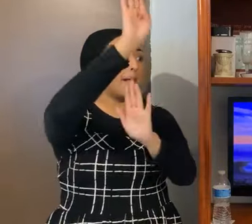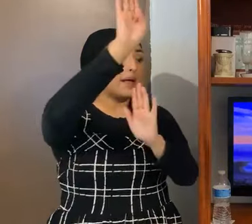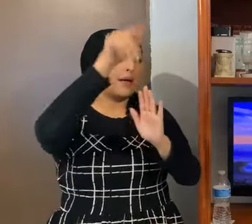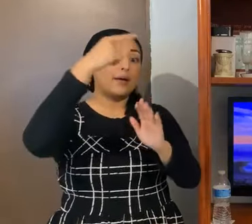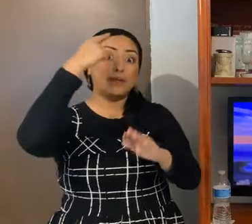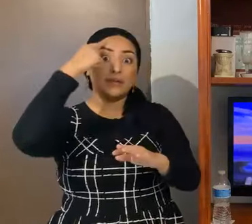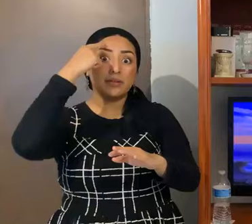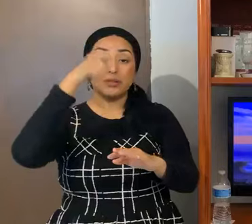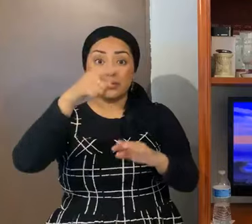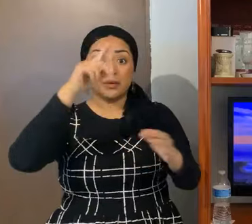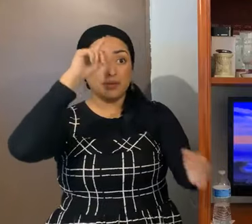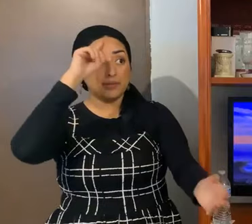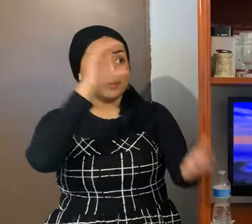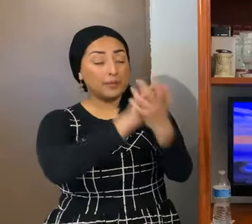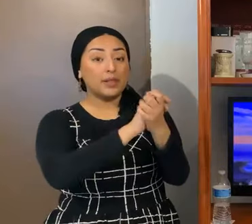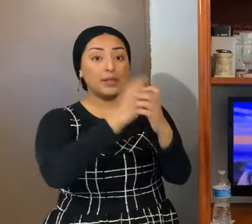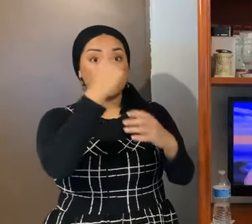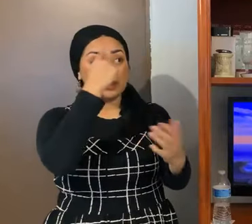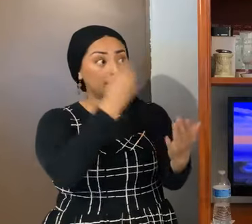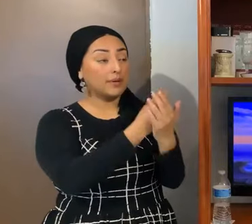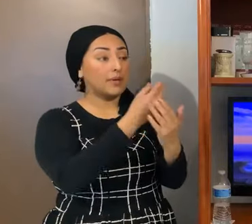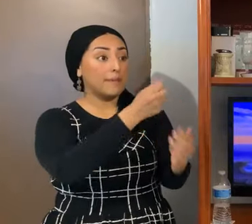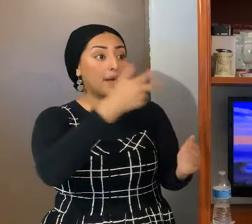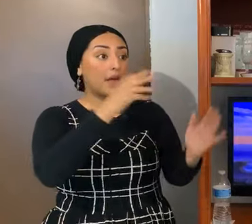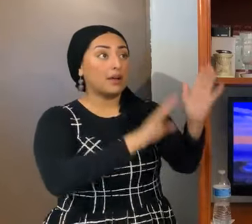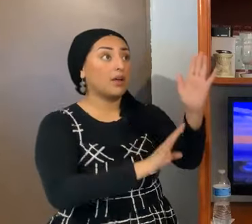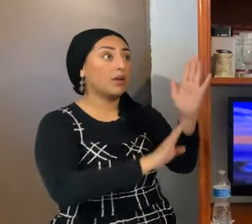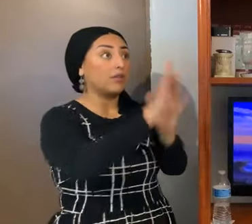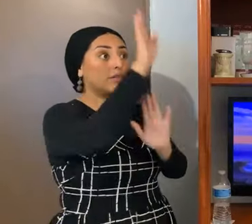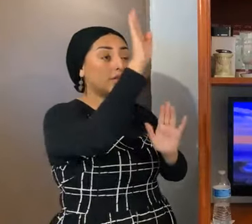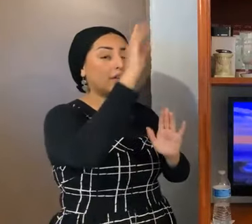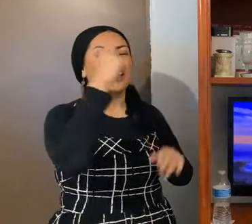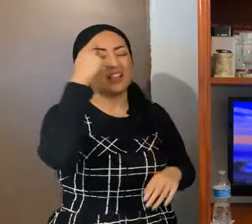eso y le crees más que a lo que dice la Biblia y te empiezas